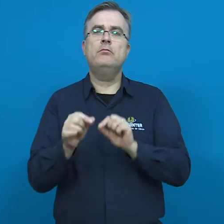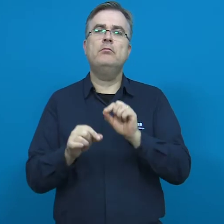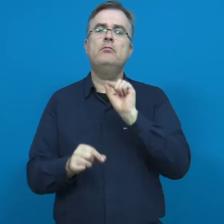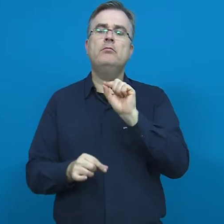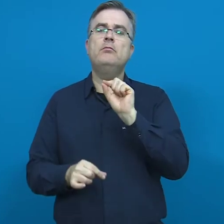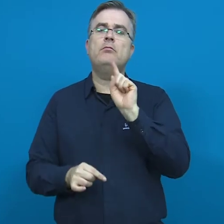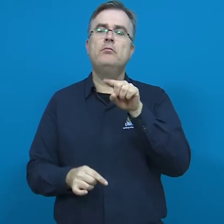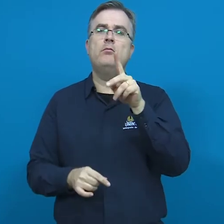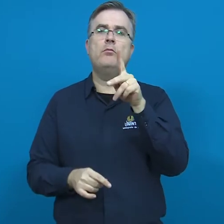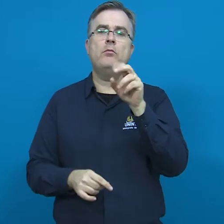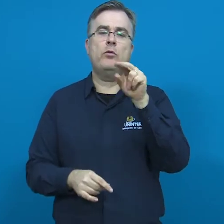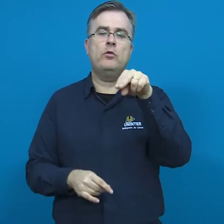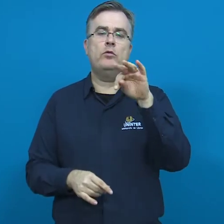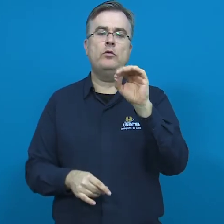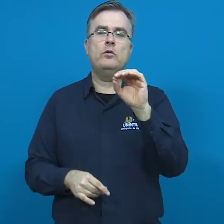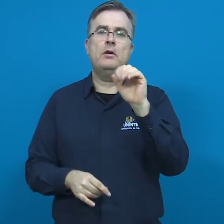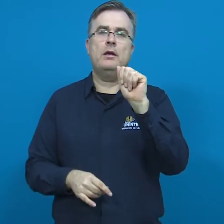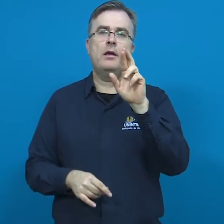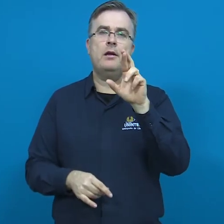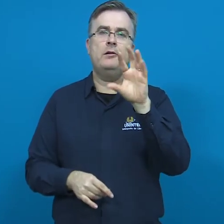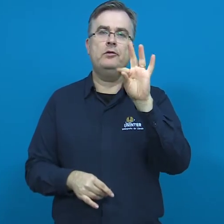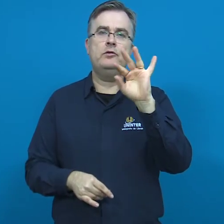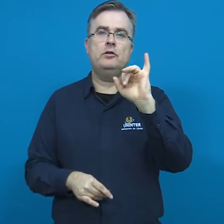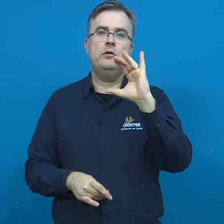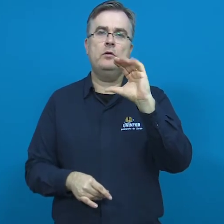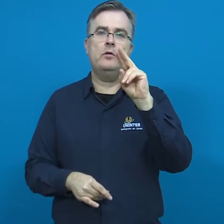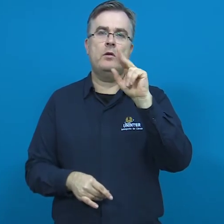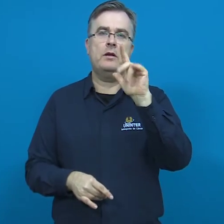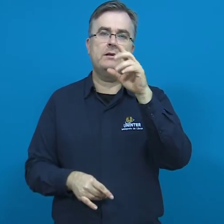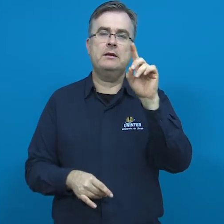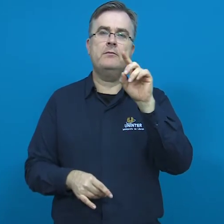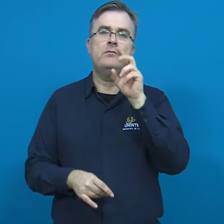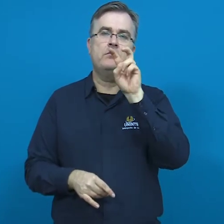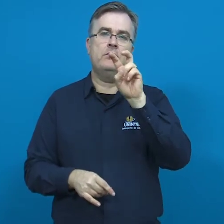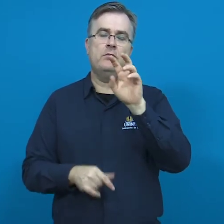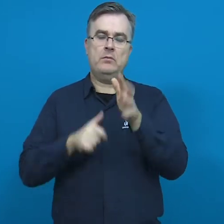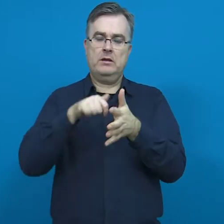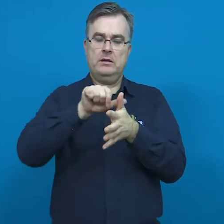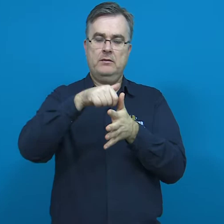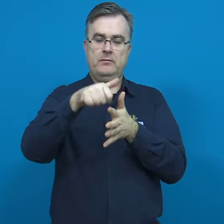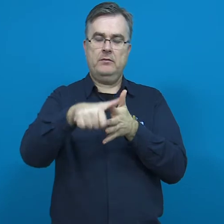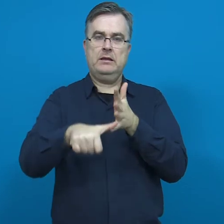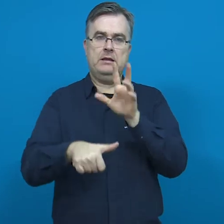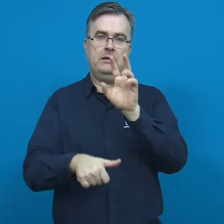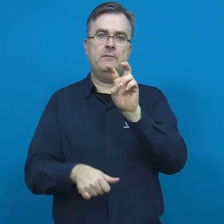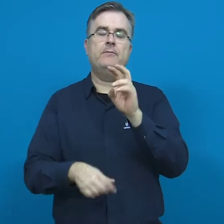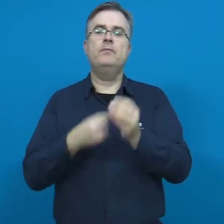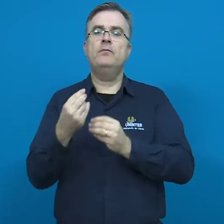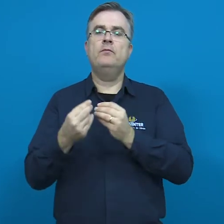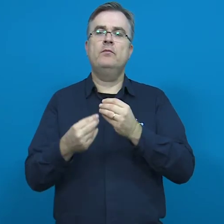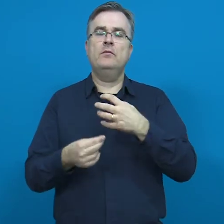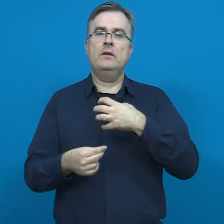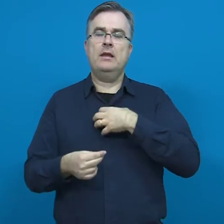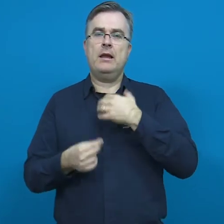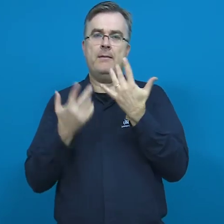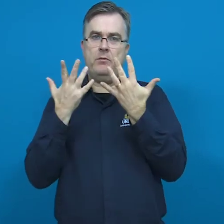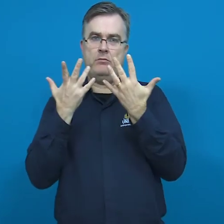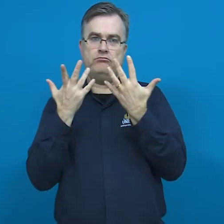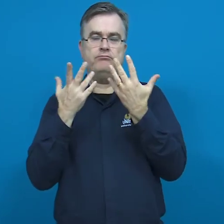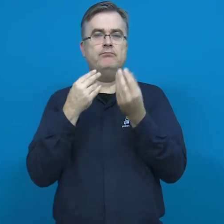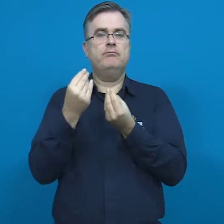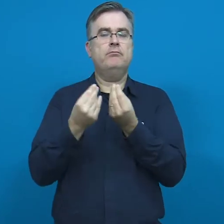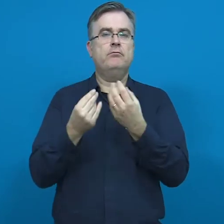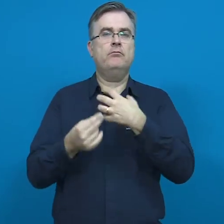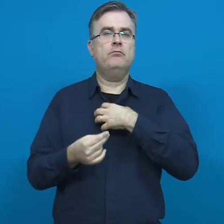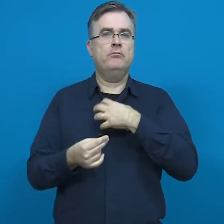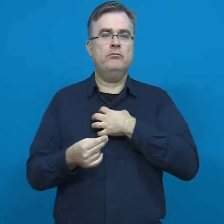O que vem a ser esse ponto de articulação nesses 5 parâmetros? Porque a configuração das mãos,